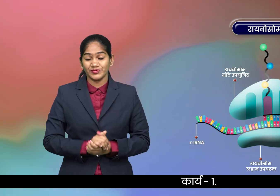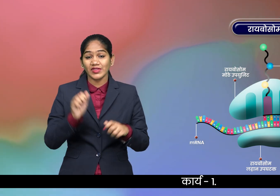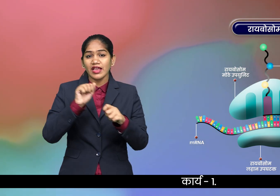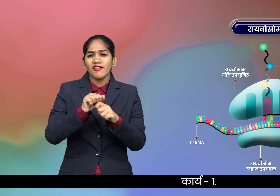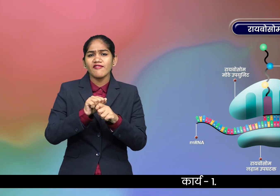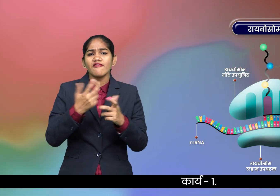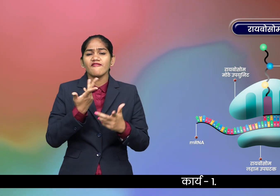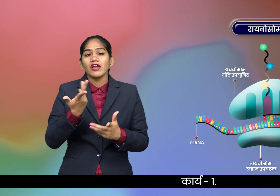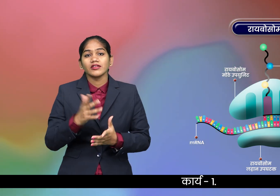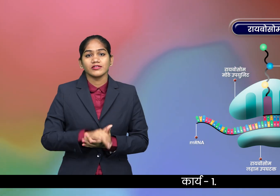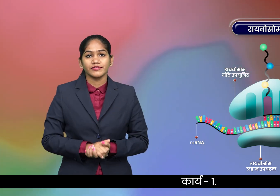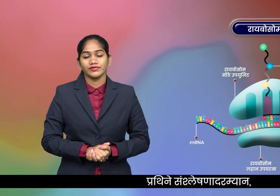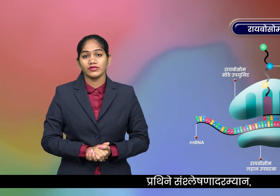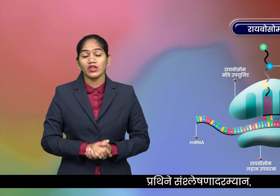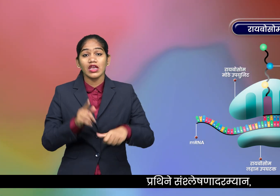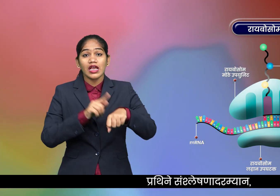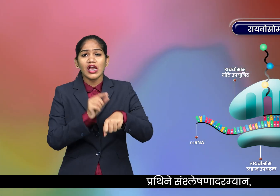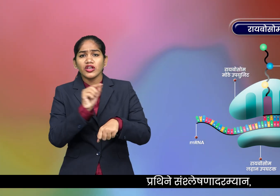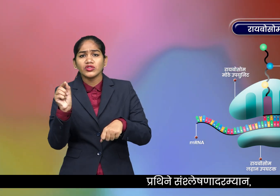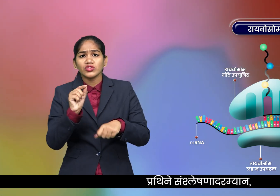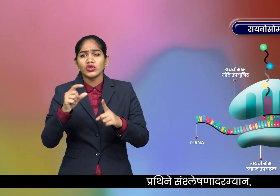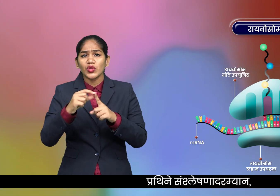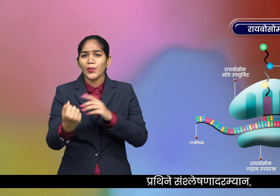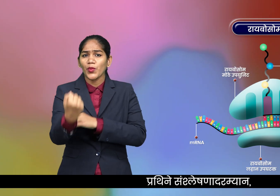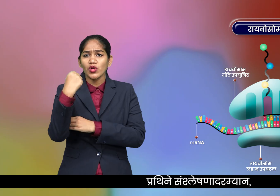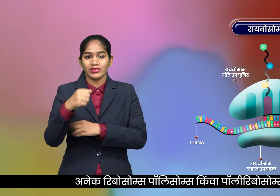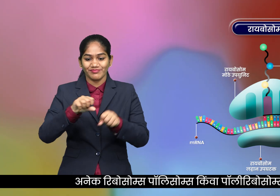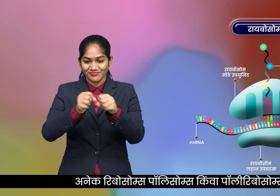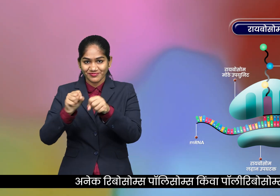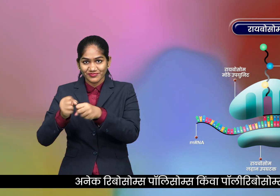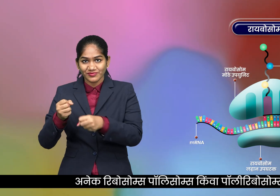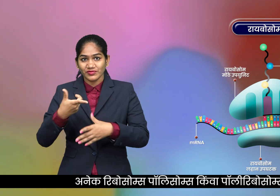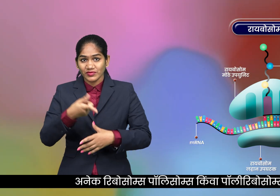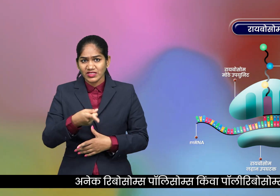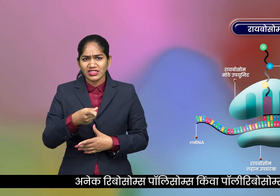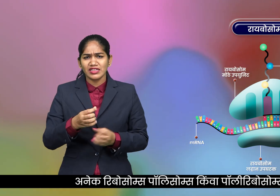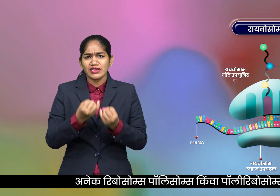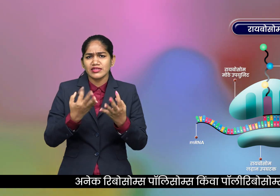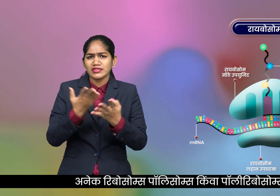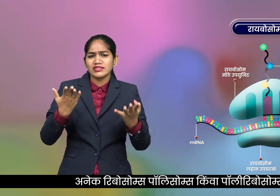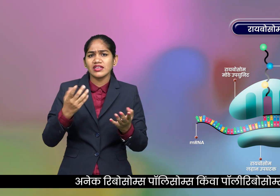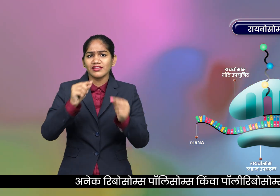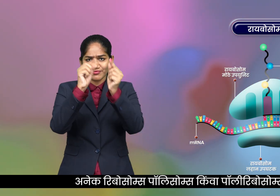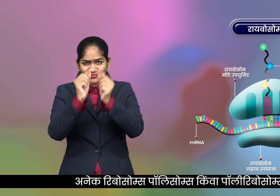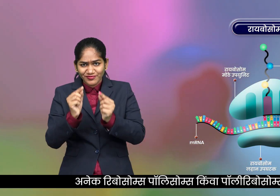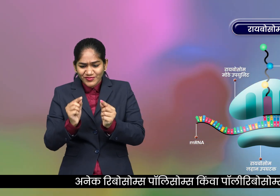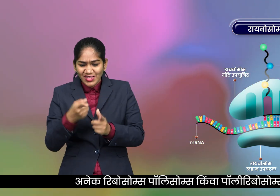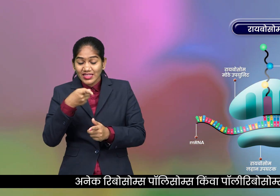कार्य पहिला, प्रथिने संश्लेषणादरम्यान अनेक रिबोझोम पॉलिझोम्स किंवा